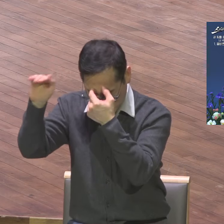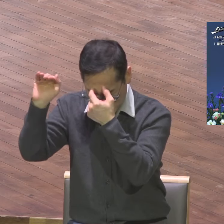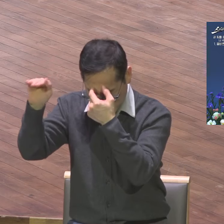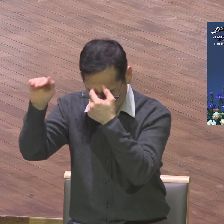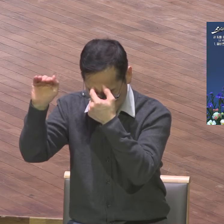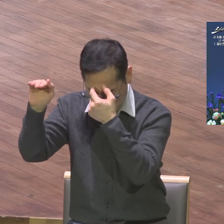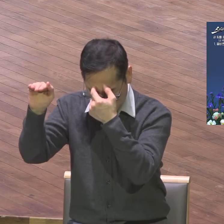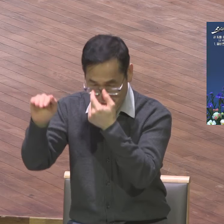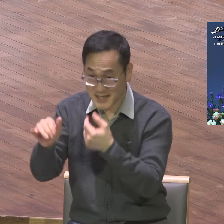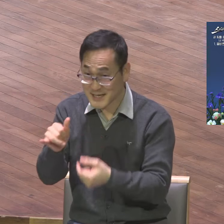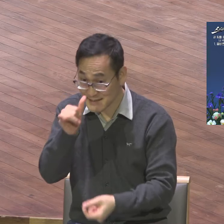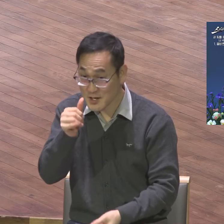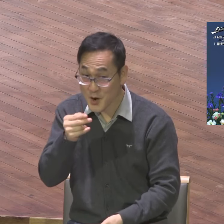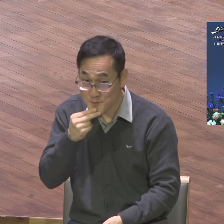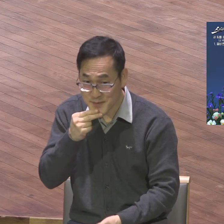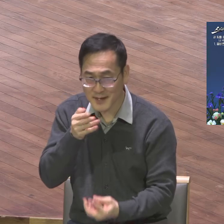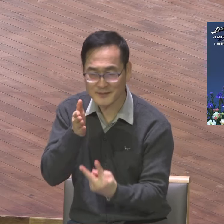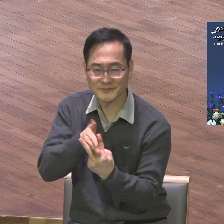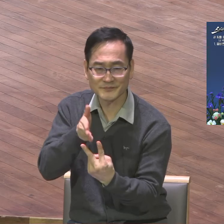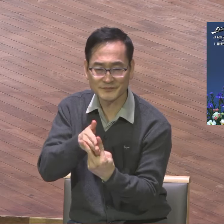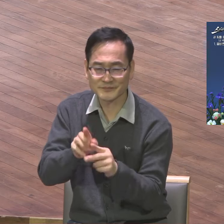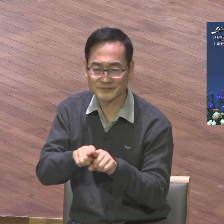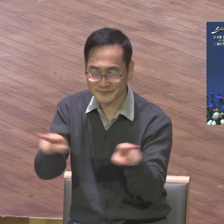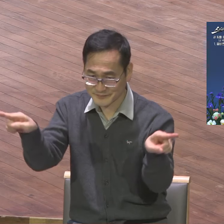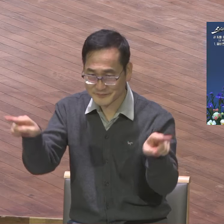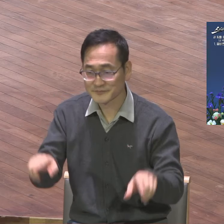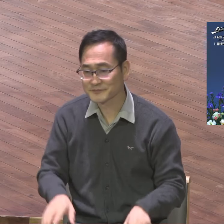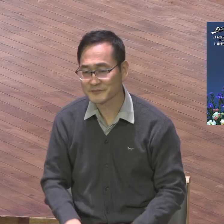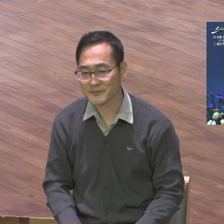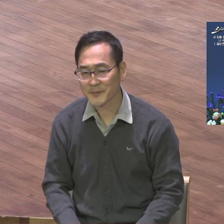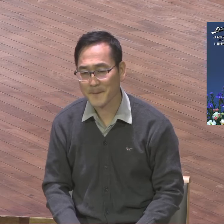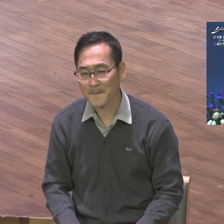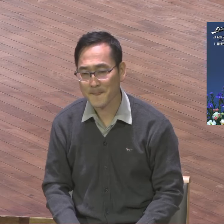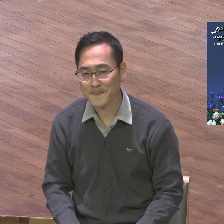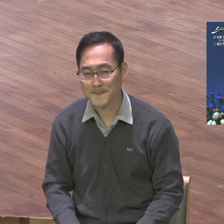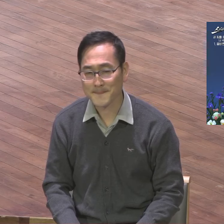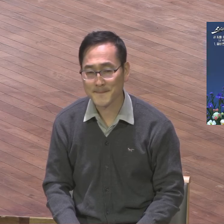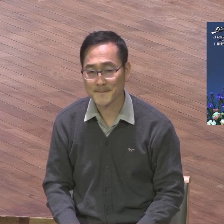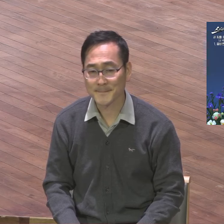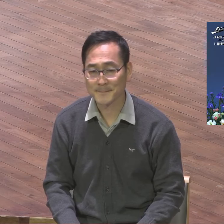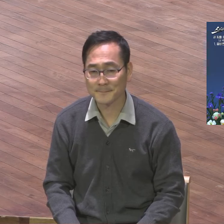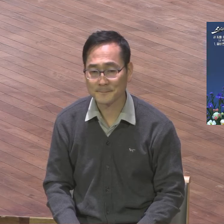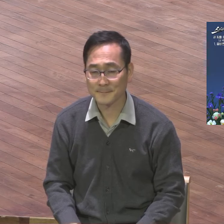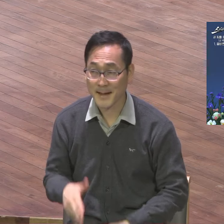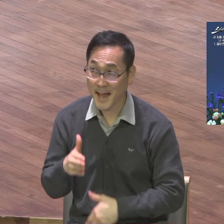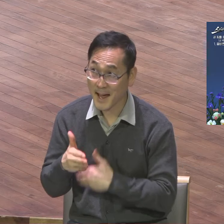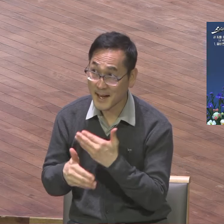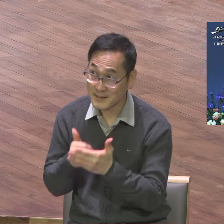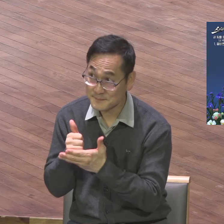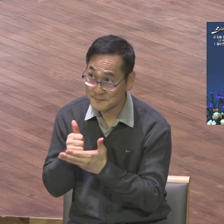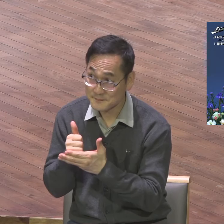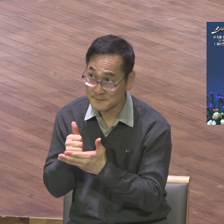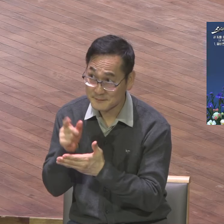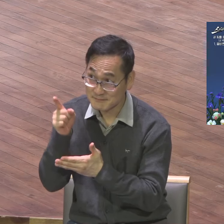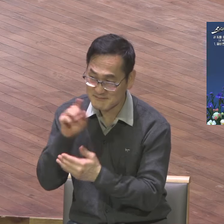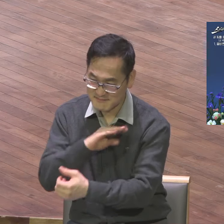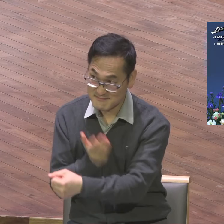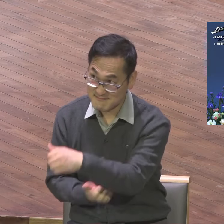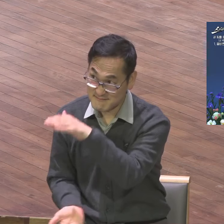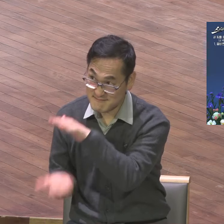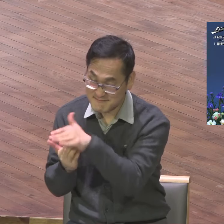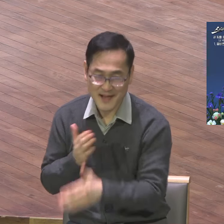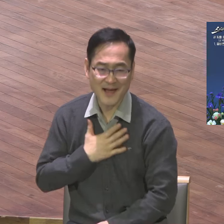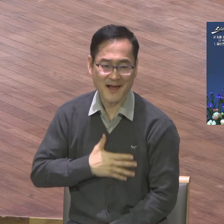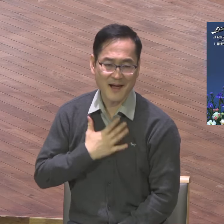있느냐 없느냐. 자, 하나님이 어떤 분이신지 아는 사람은요 자연스럽게 기도하게 돼